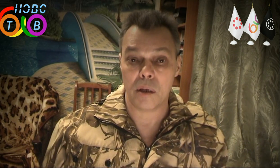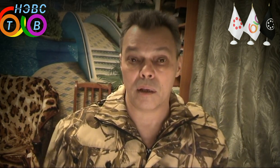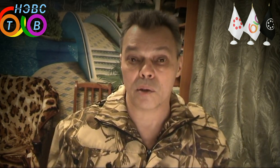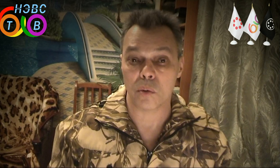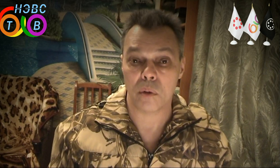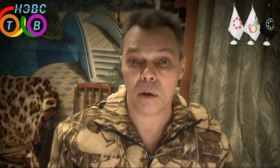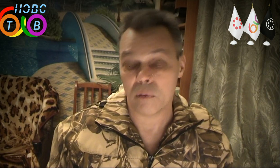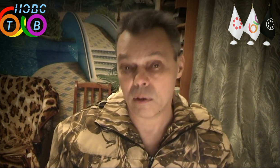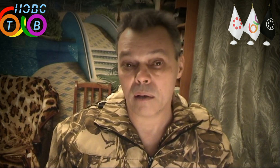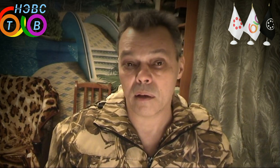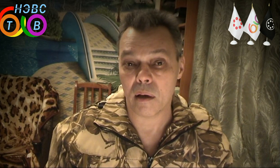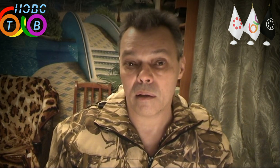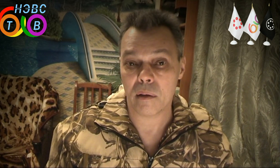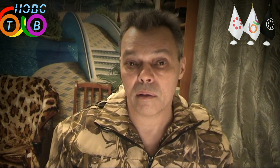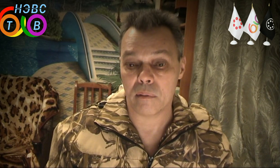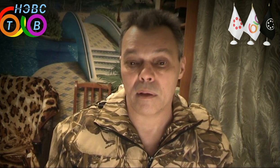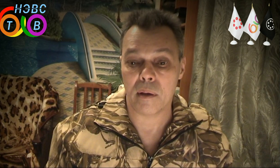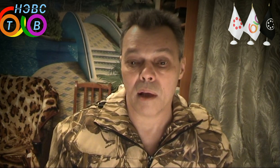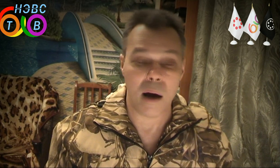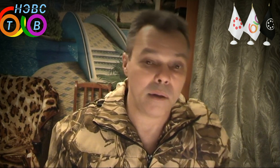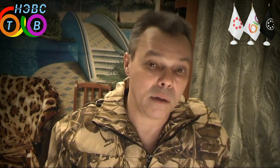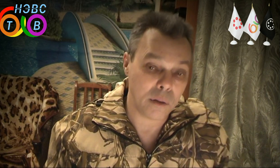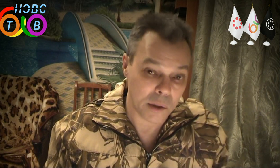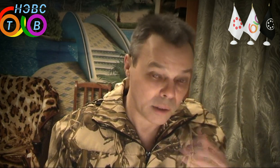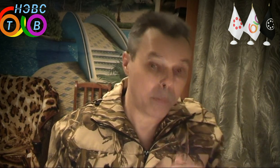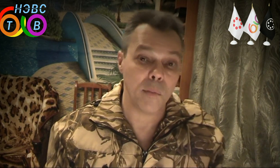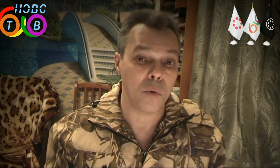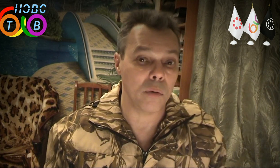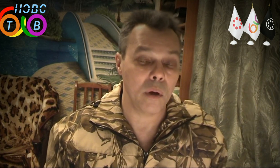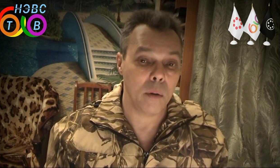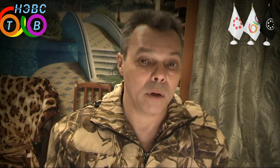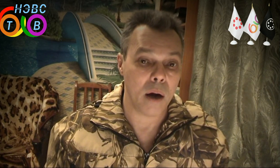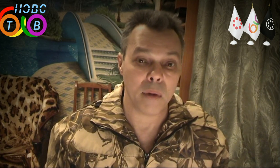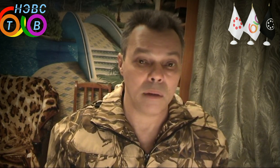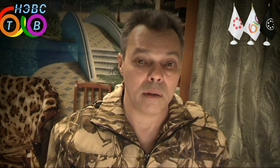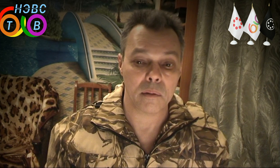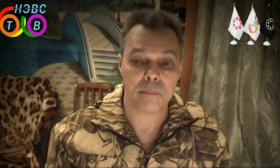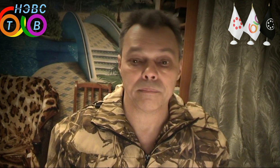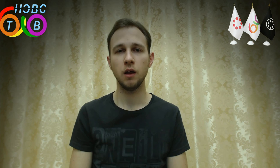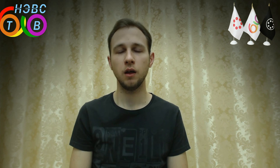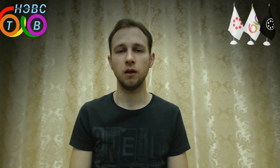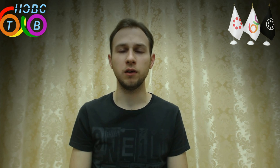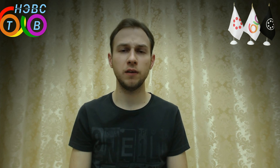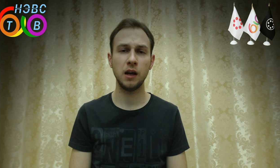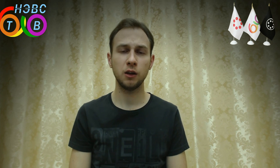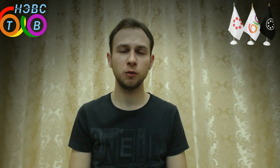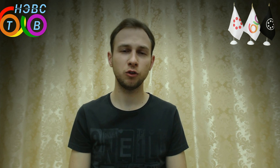отношение к отцу. Вот так, да, влияет. А энергетически напрямую кармы нет. Вы говорили о том,